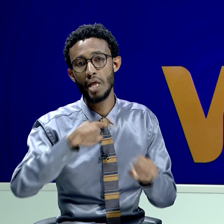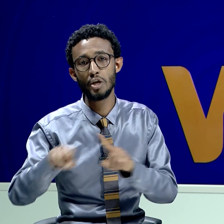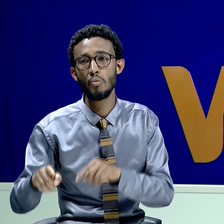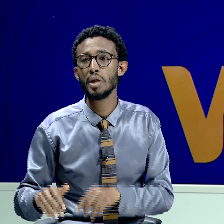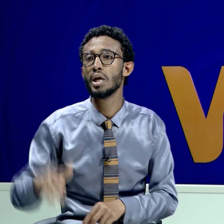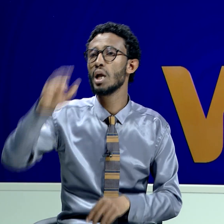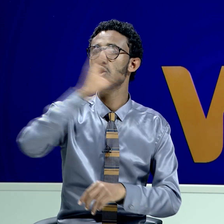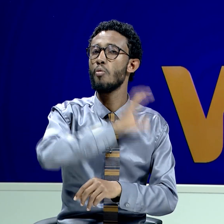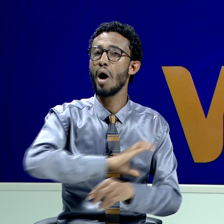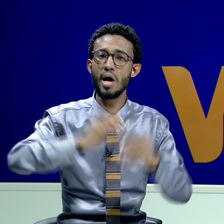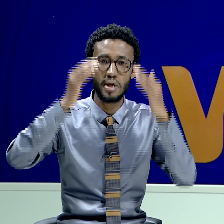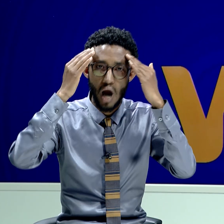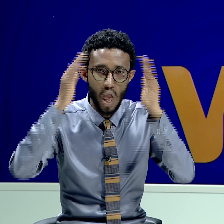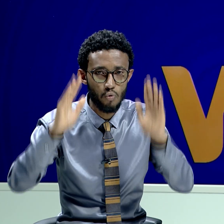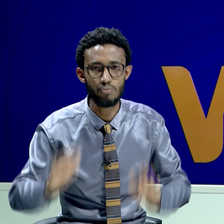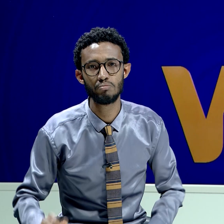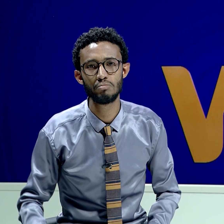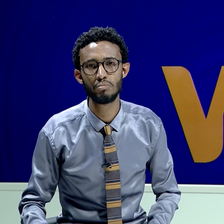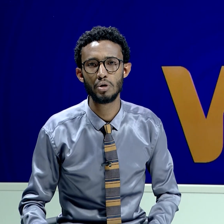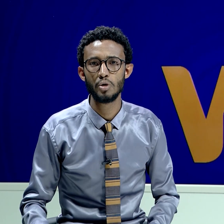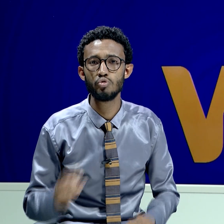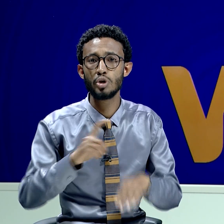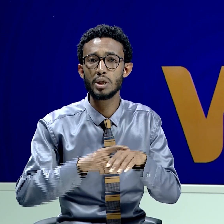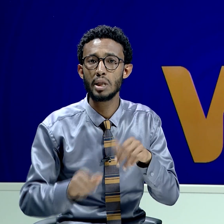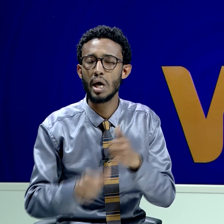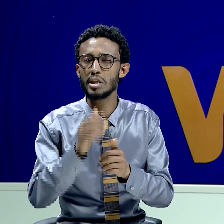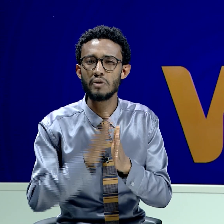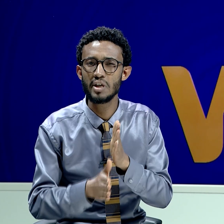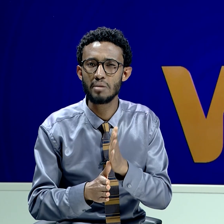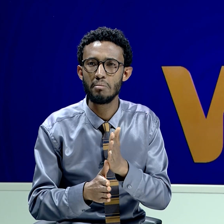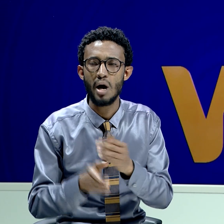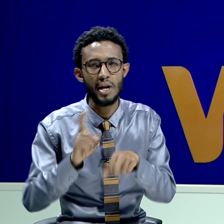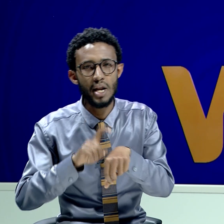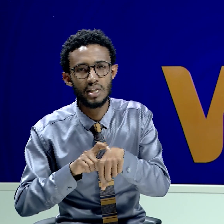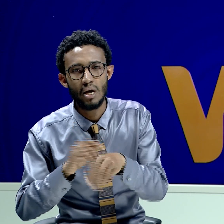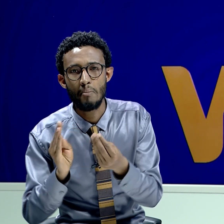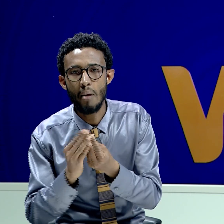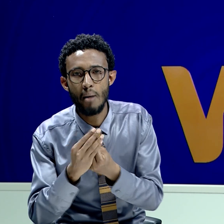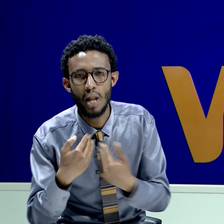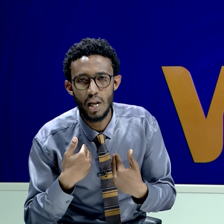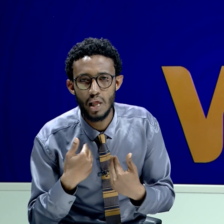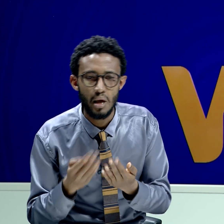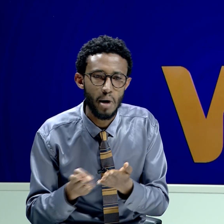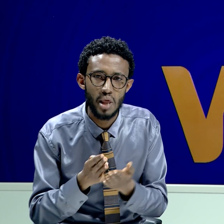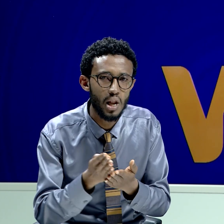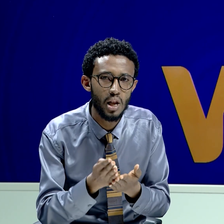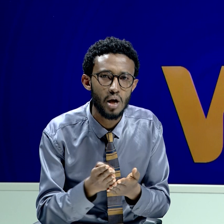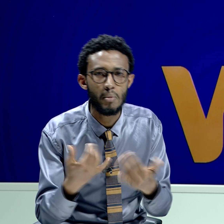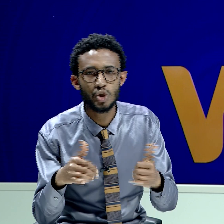سديكم تلك سو باري أيوكم بزوك هذا تكاد يفتح مانو دان نزي ما بابا ليل ما ثالل ما